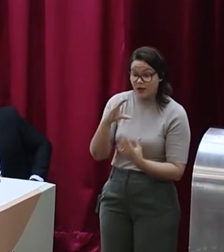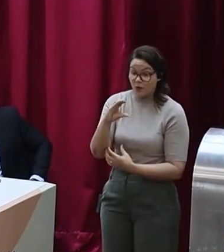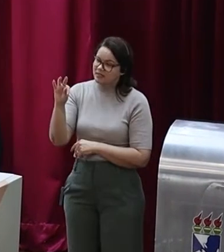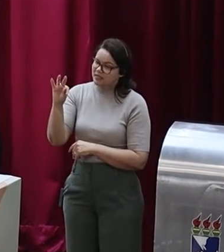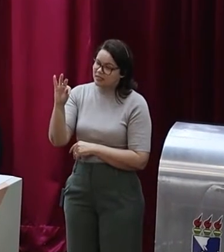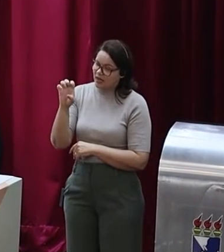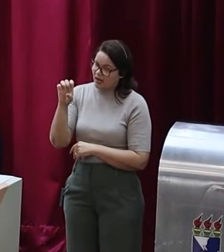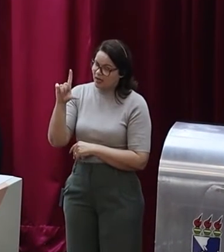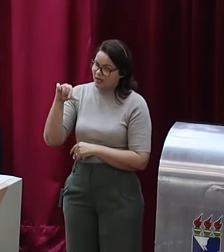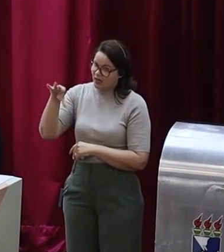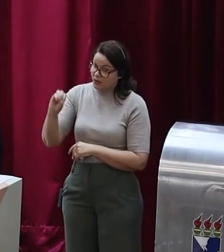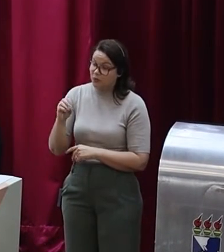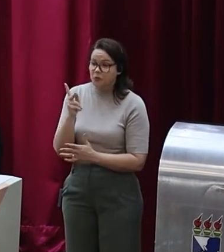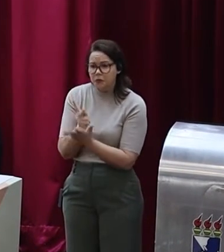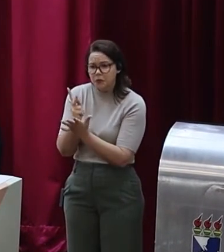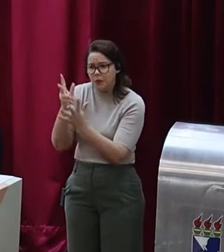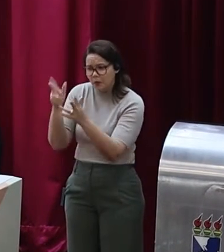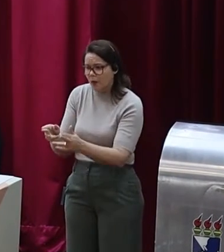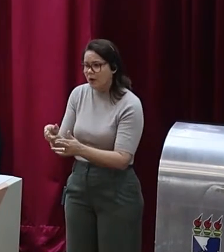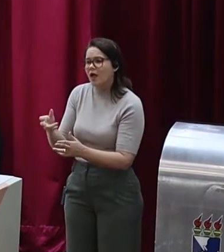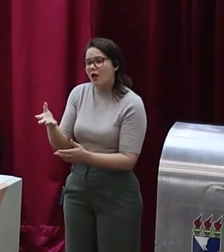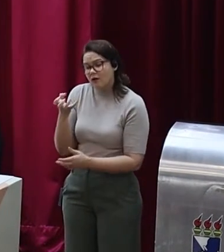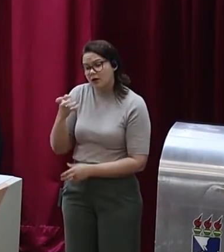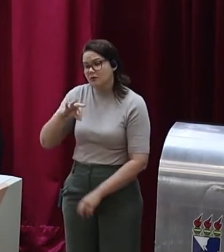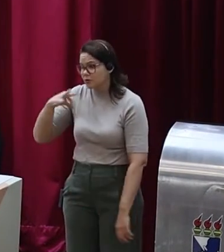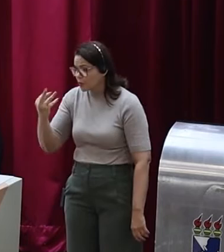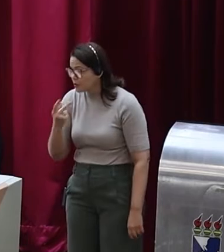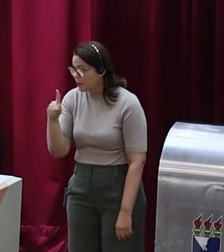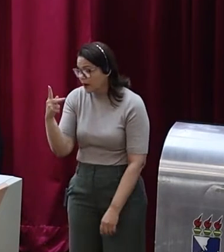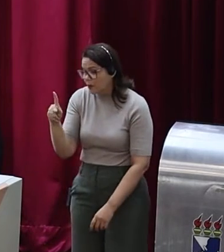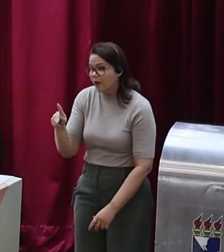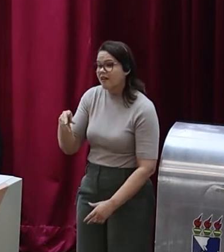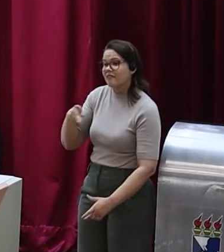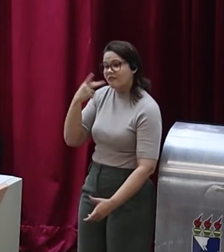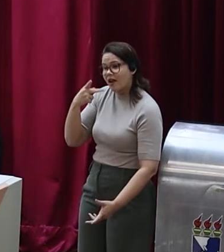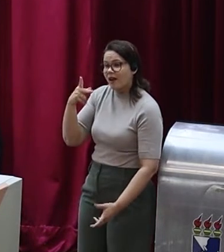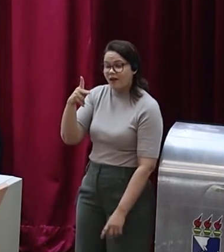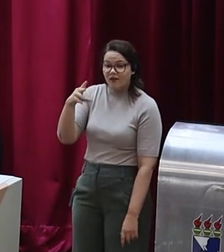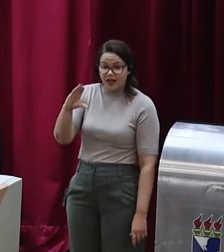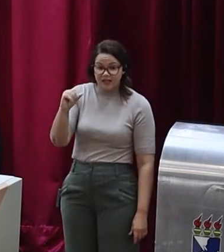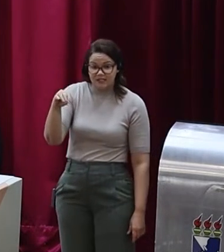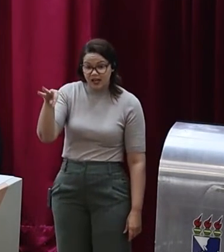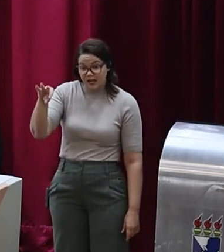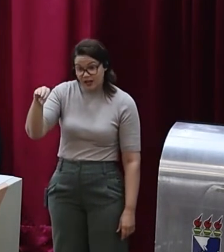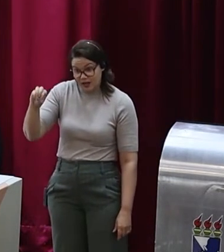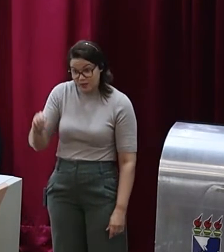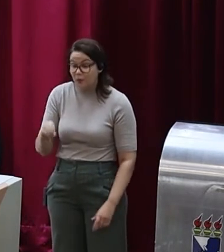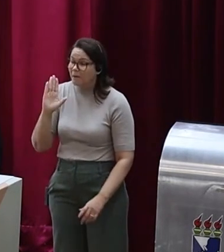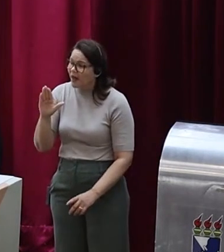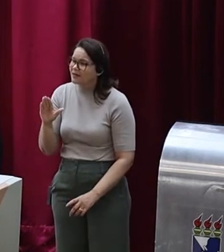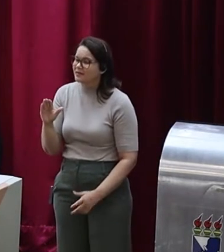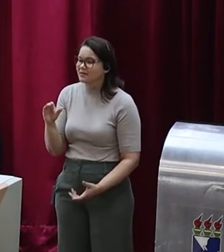hace primavera, pero que el guaraní, pasamos, esté bajando. Ahí están, y esto cuando el profesor estaba